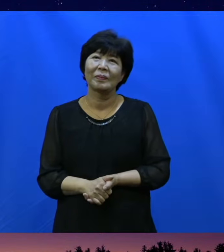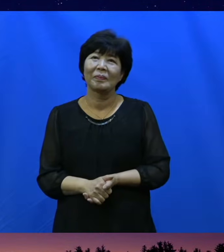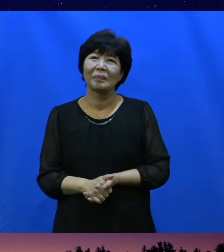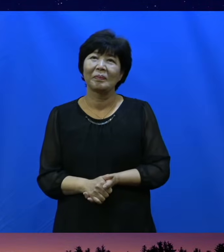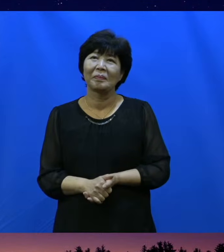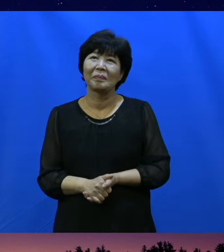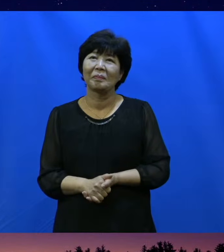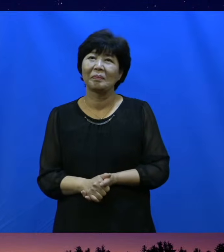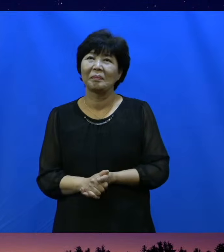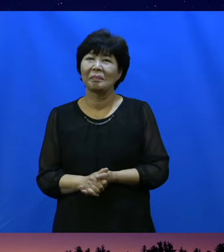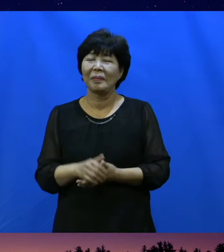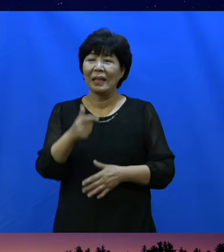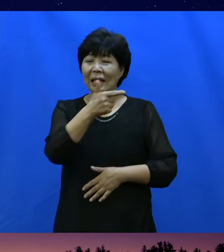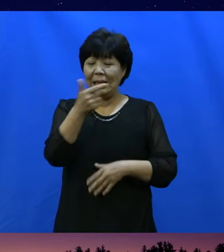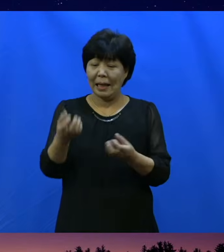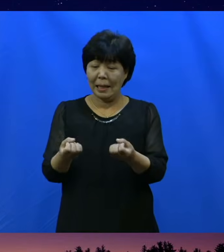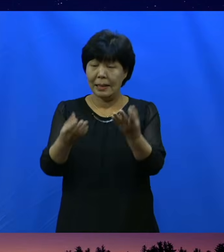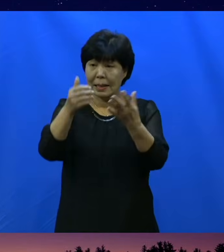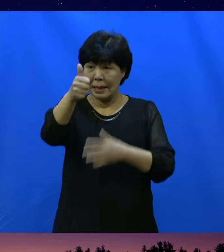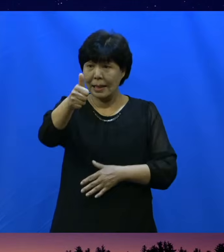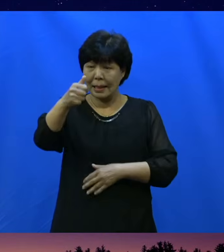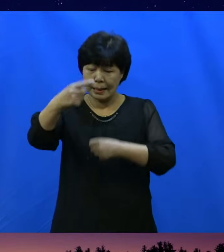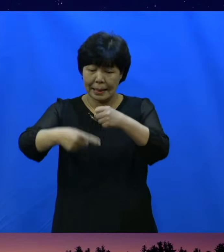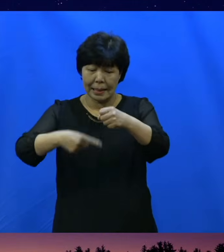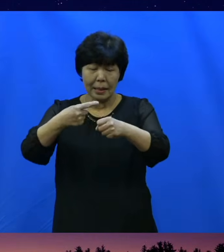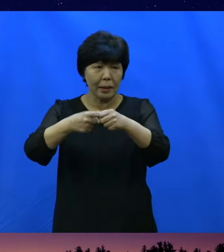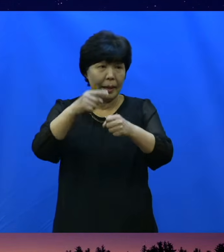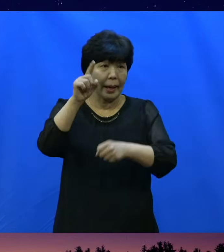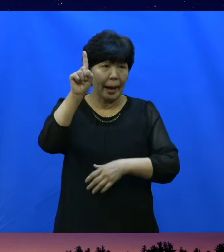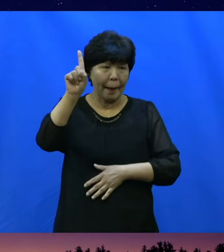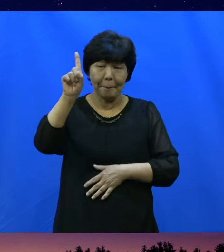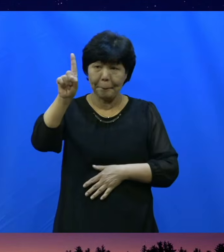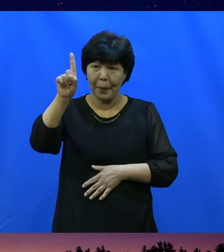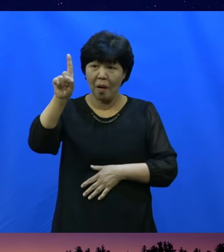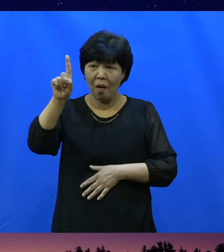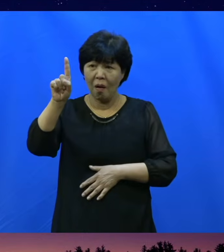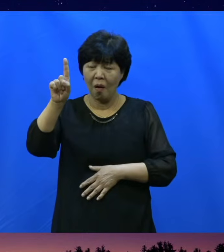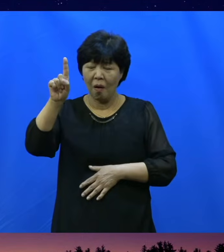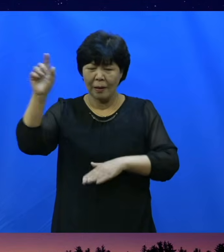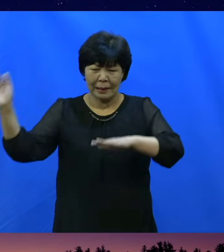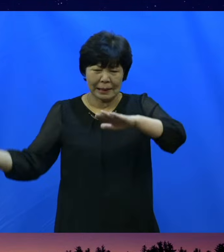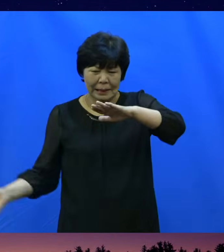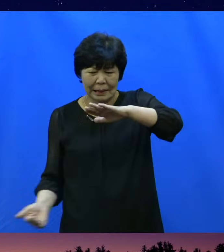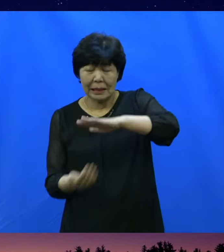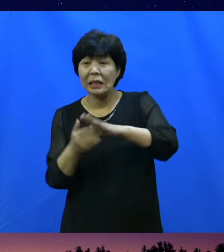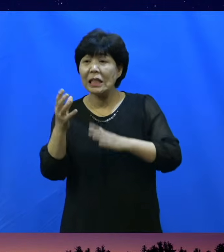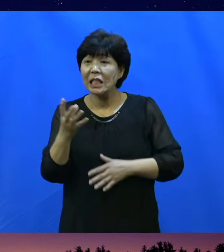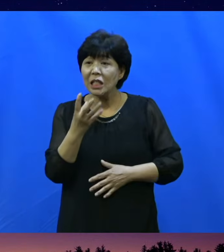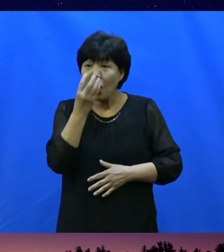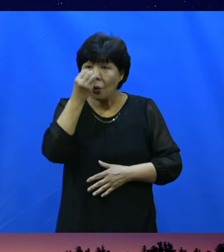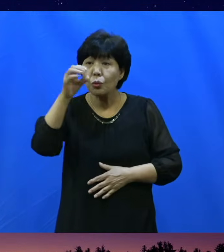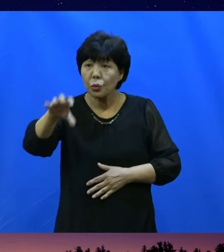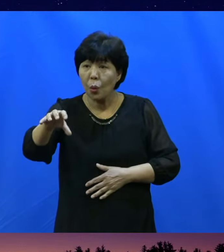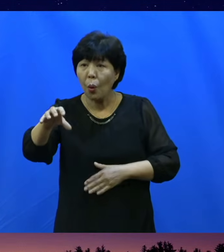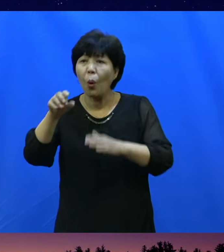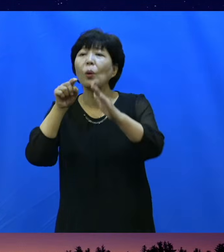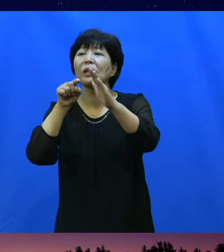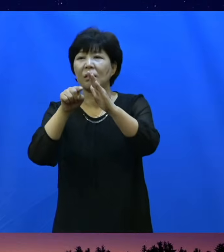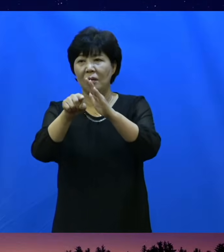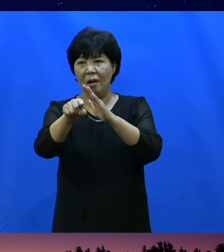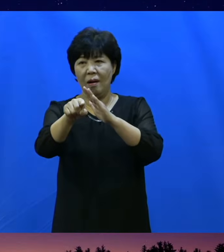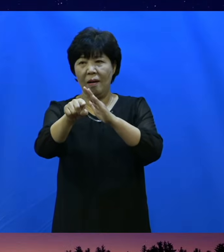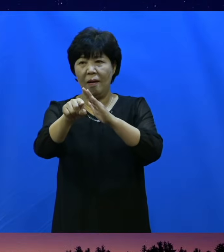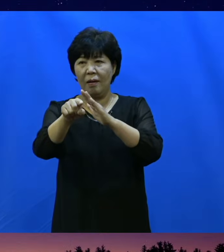여러분, 대제사장이 1년에 한 번씩 하나님의 임재로 가득한 성소로, 지성소로 들어가죠. 들어가기 전에 의식과 정결의식을 행해야